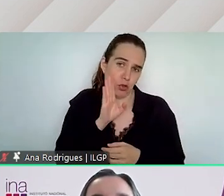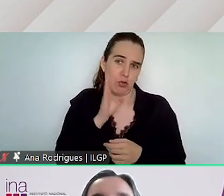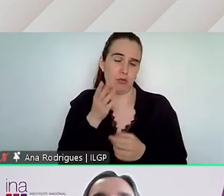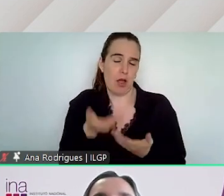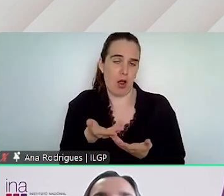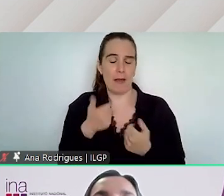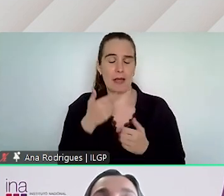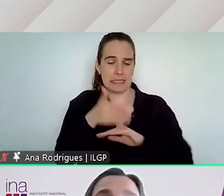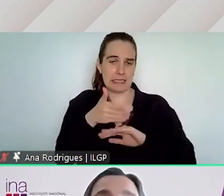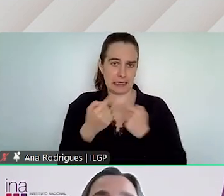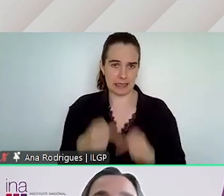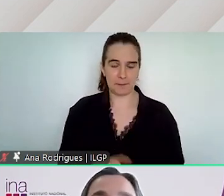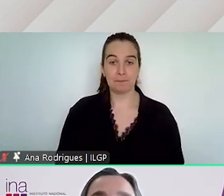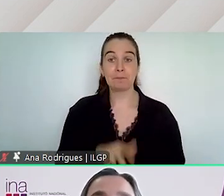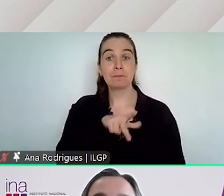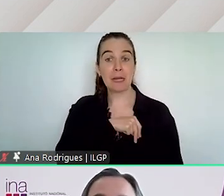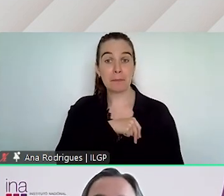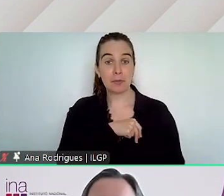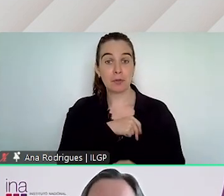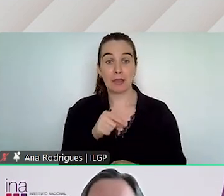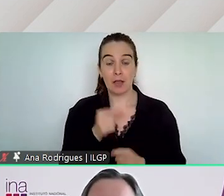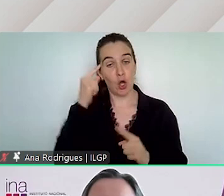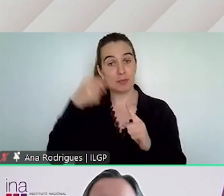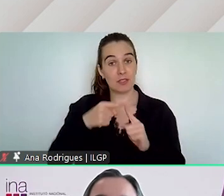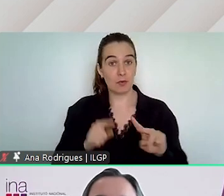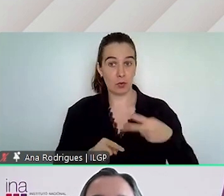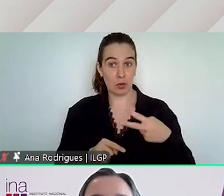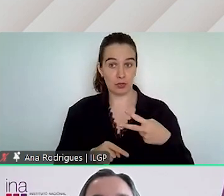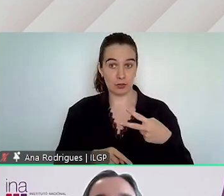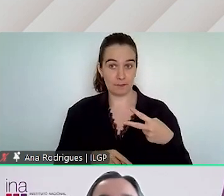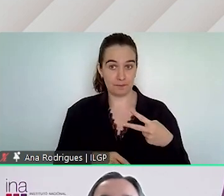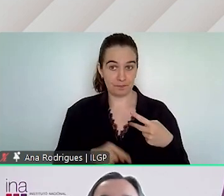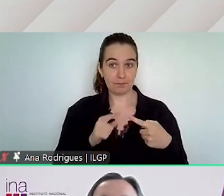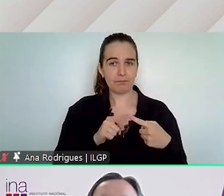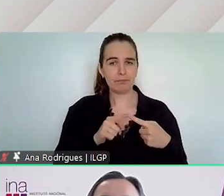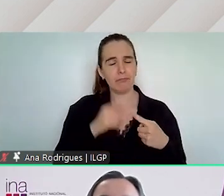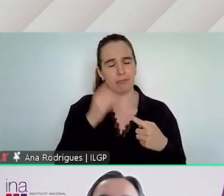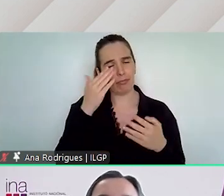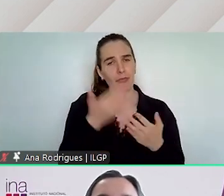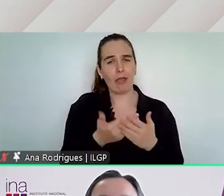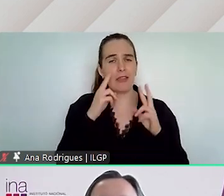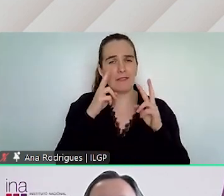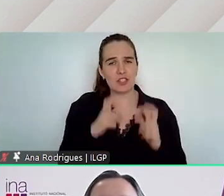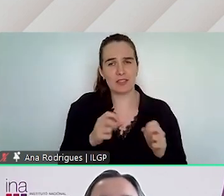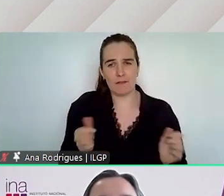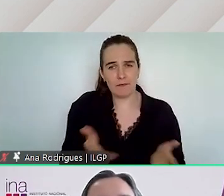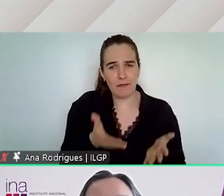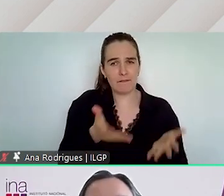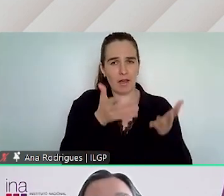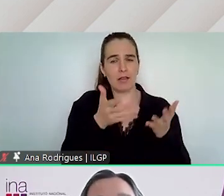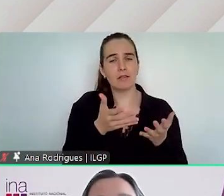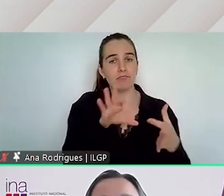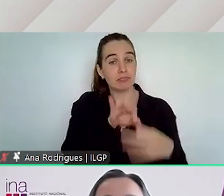acesso. Este prémio tem dois grandes objetivos. Por um lado, estimular a investigação e a produção de conhecimento aplicado